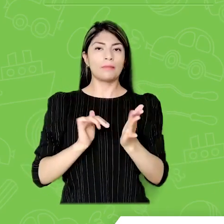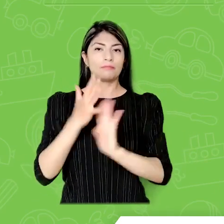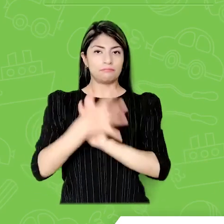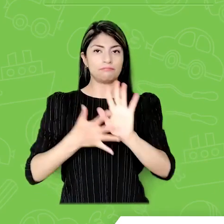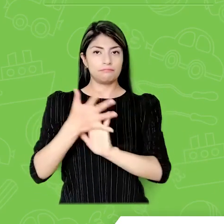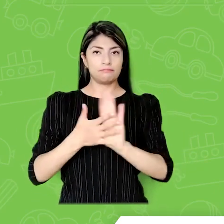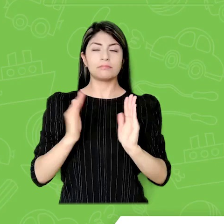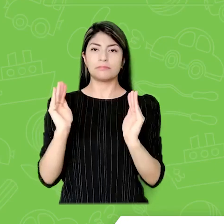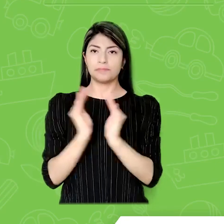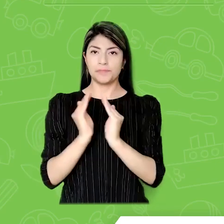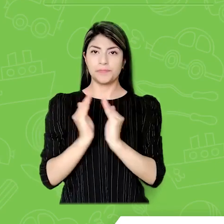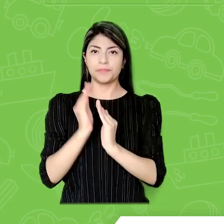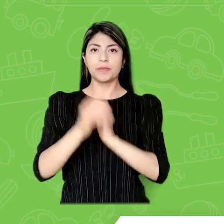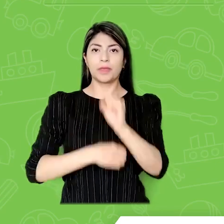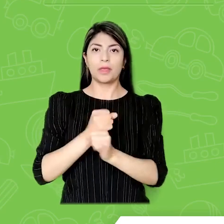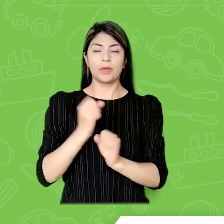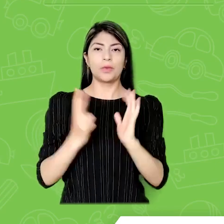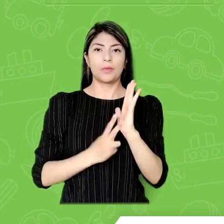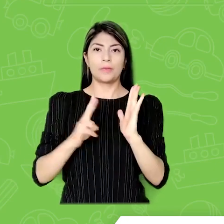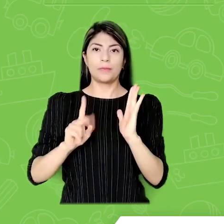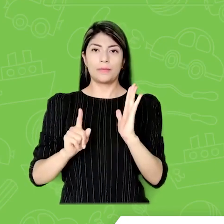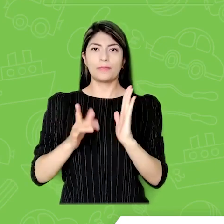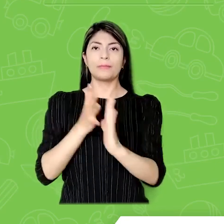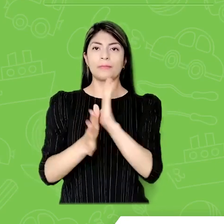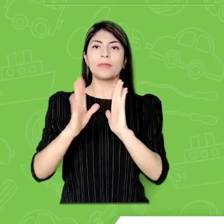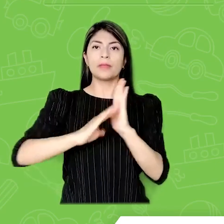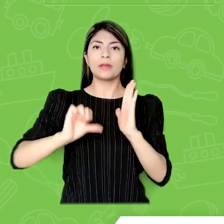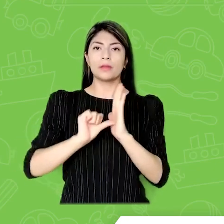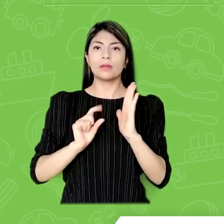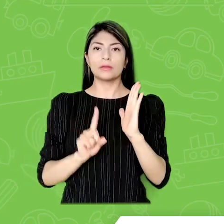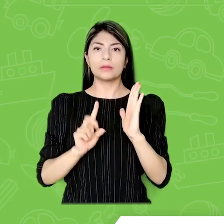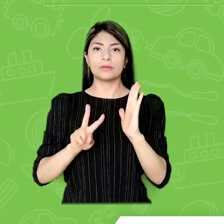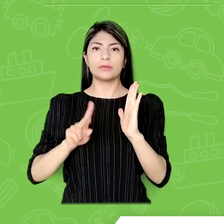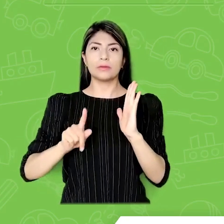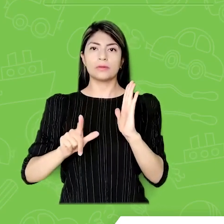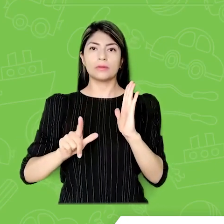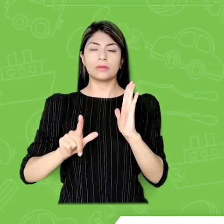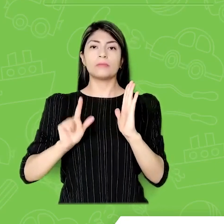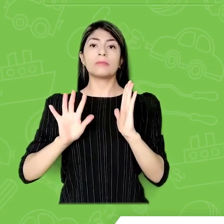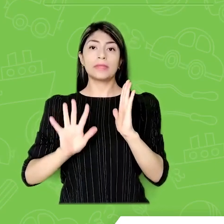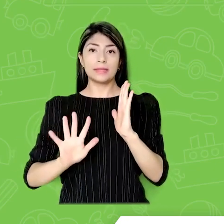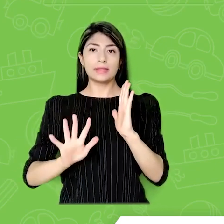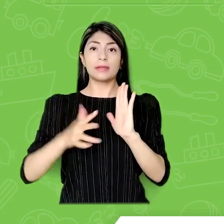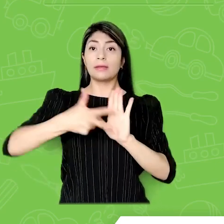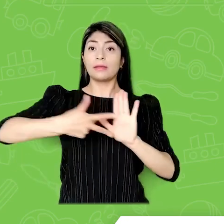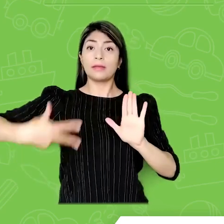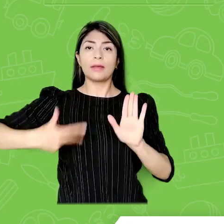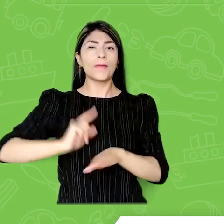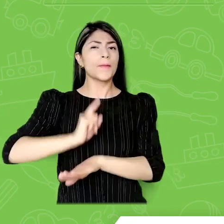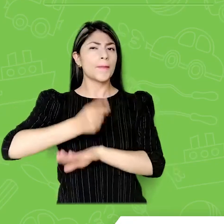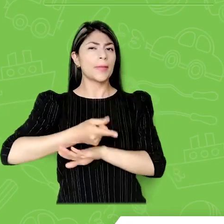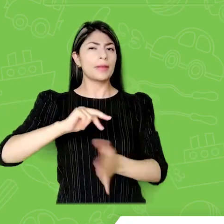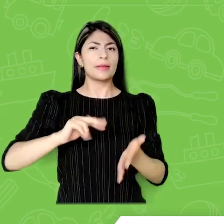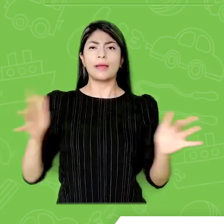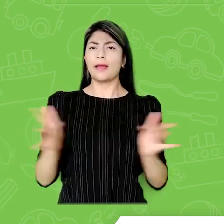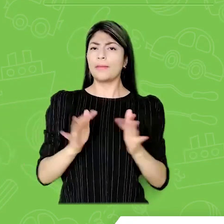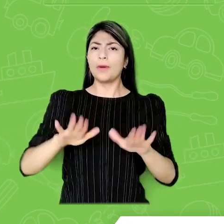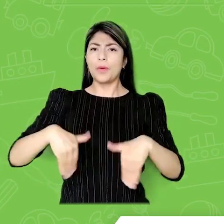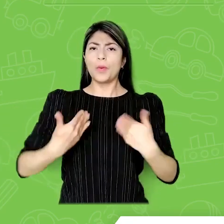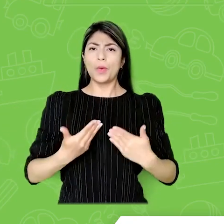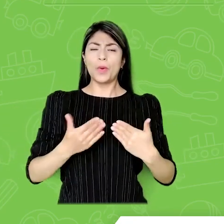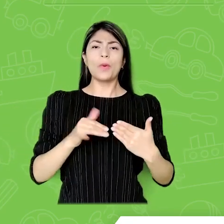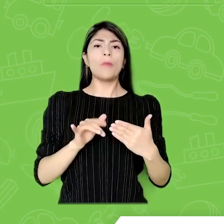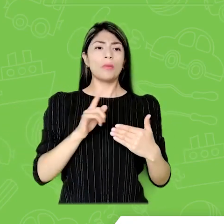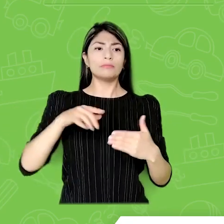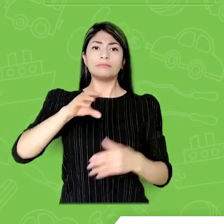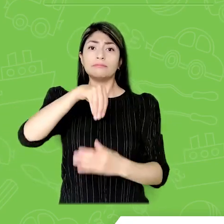2021. Considerando el artículo 125 de la Constitución Política establece que los empleos en los